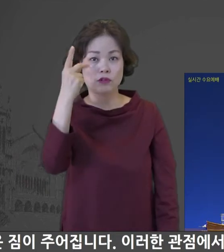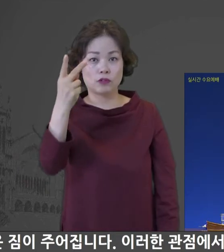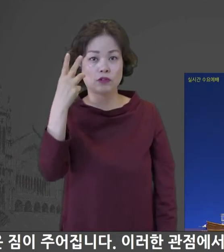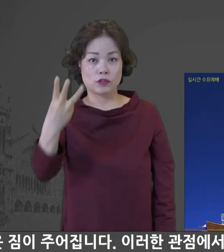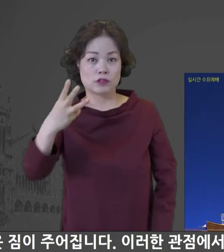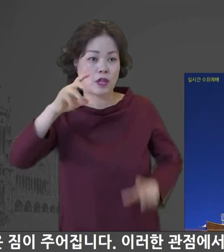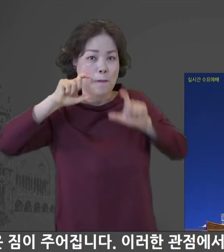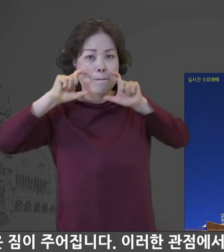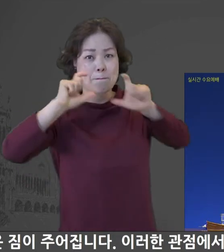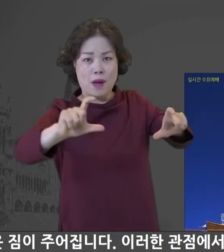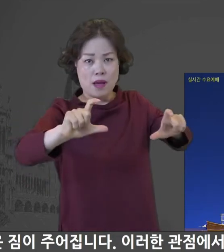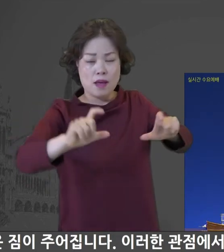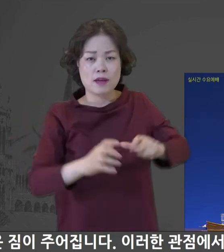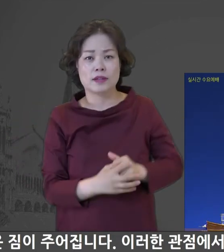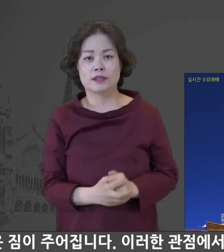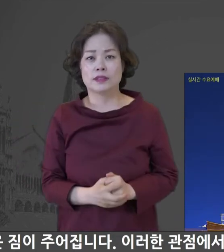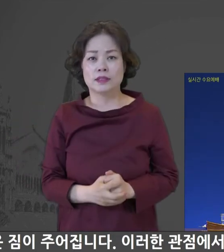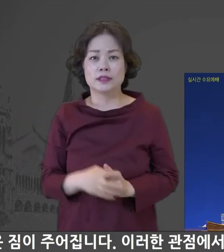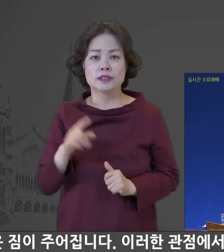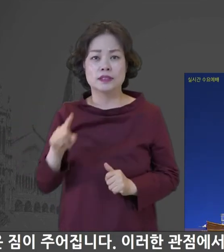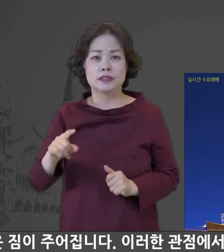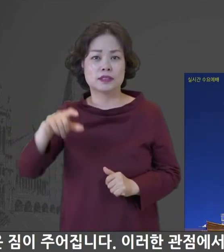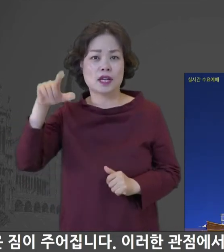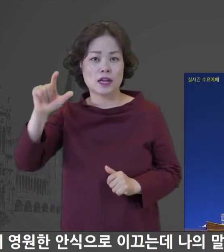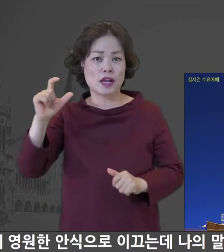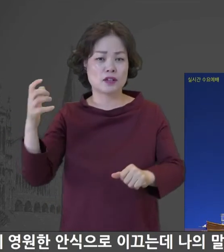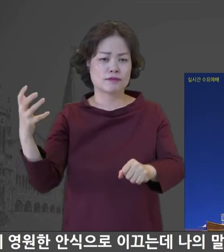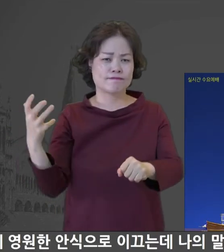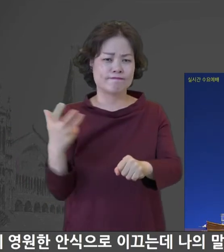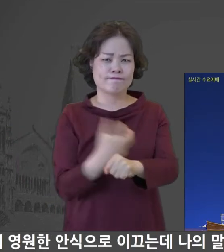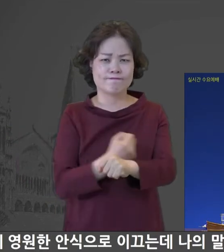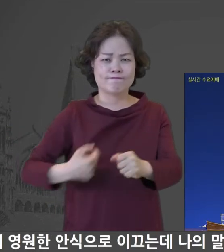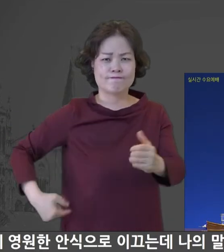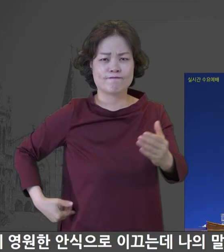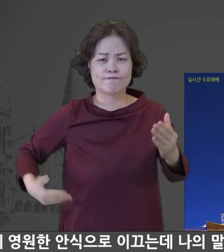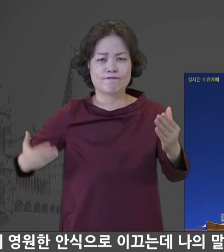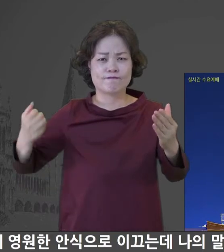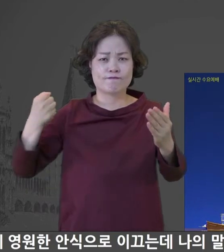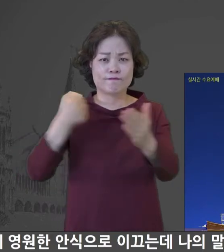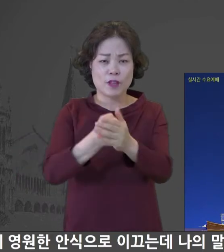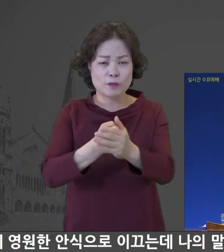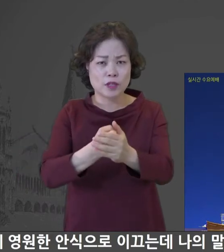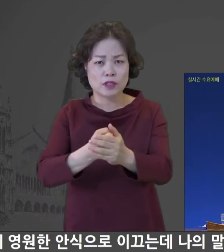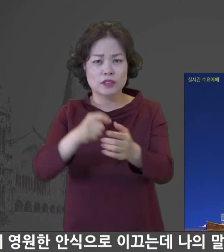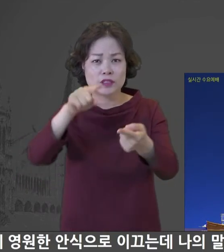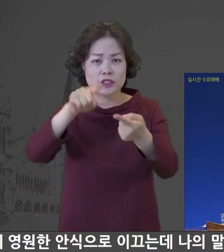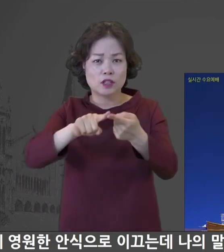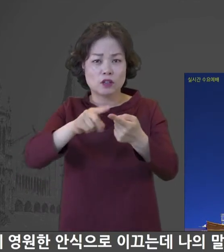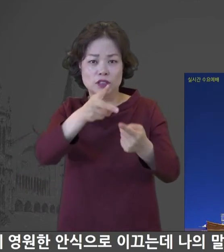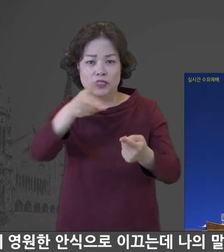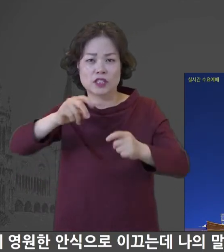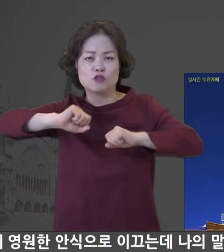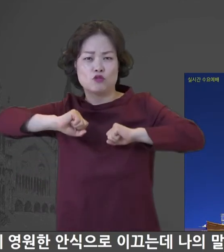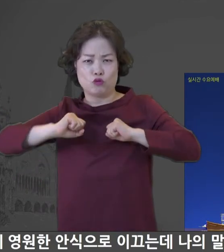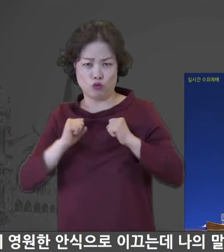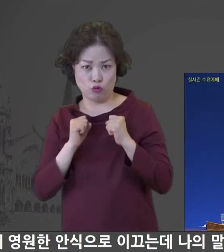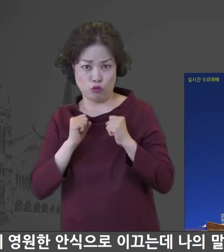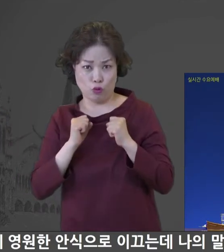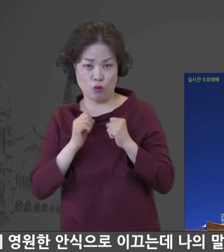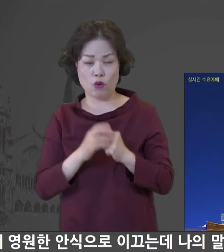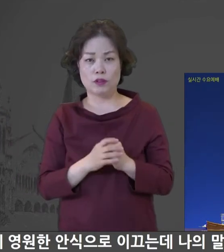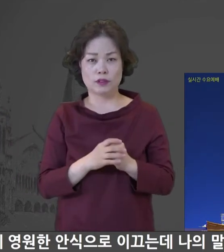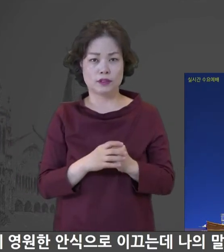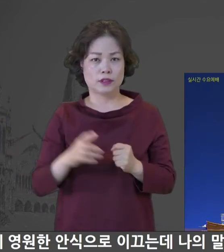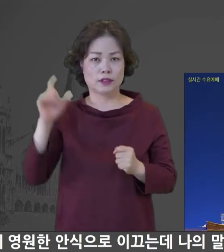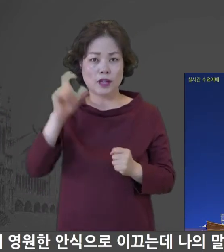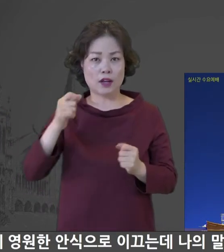담대하라. 근데 이 강하고 담대하라는 이 말씀 모두 다 순종과 연결이 되어 있고 또 강하고